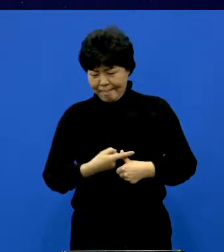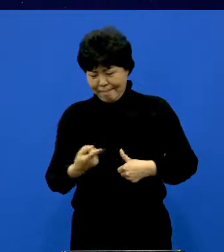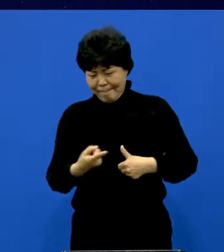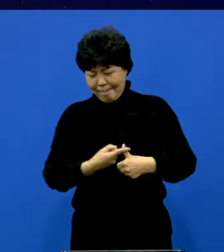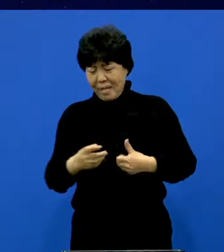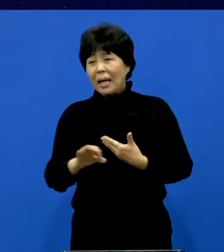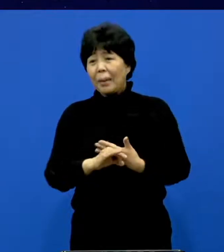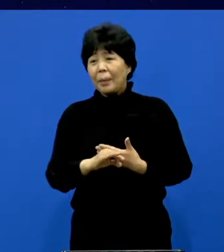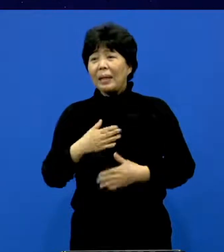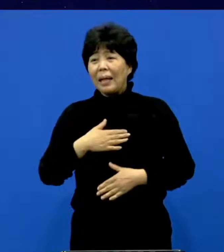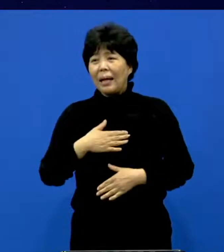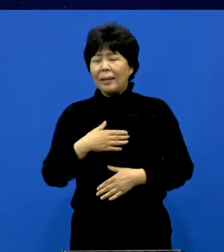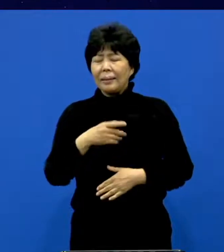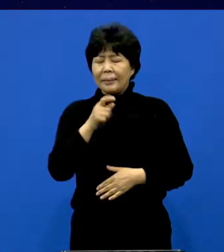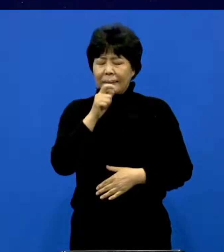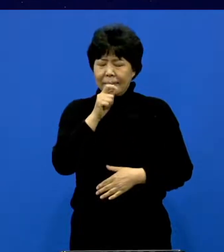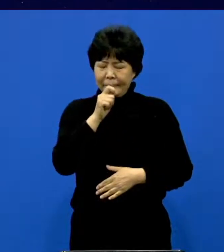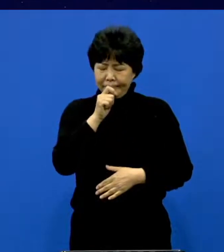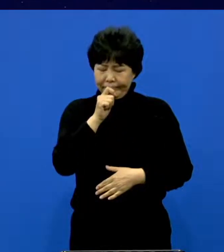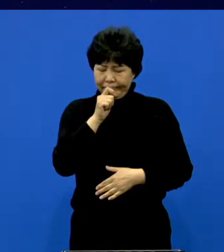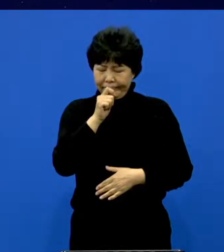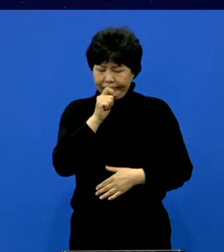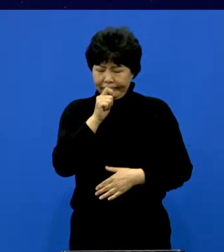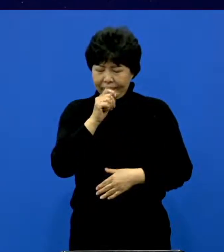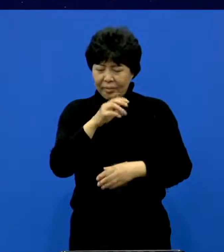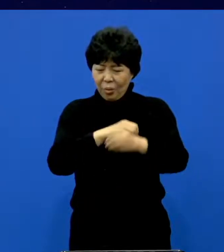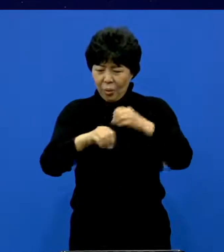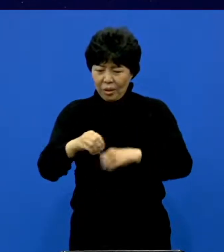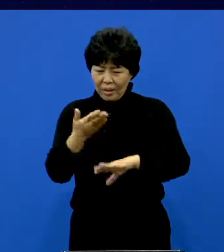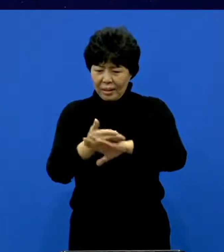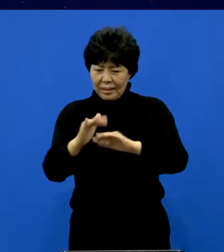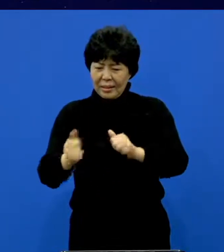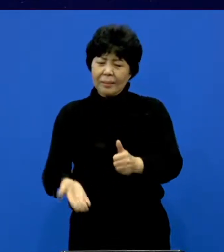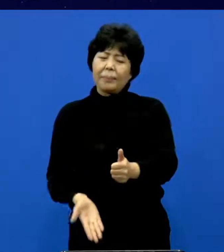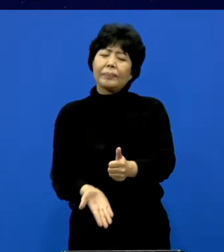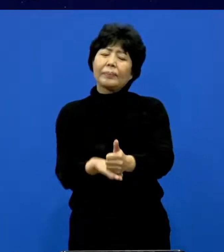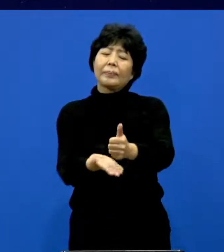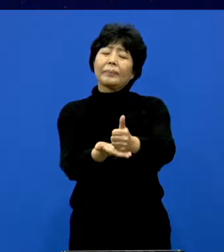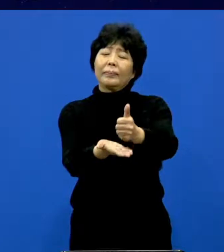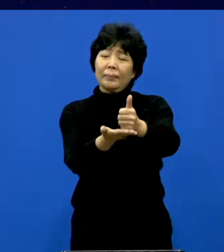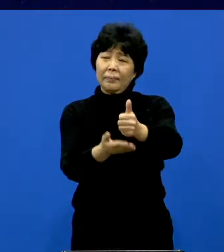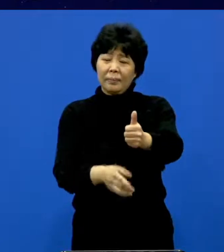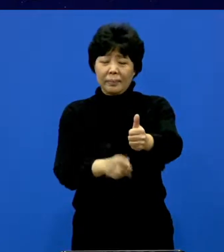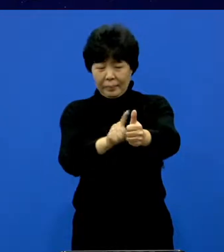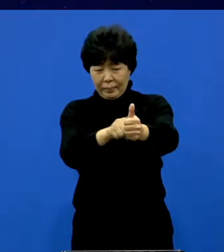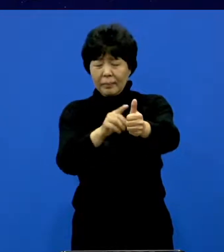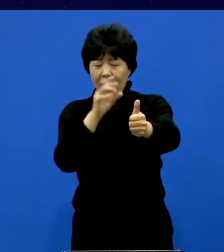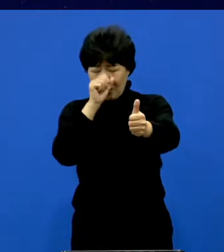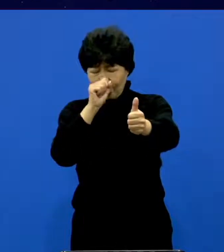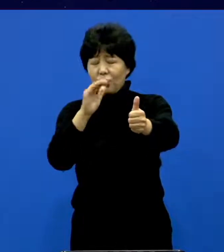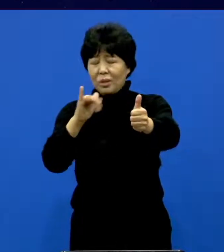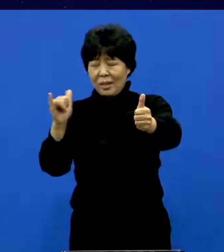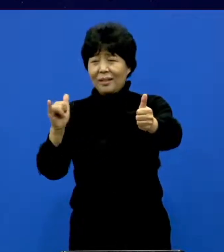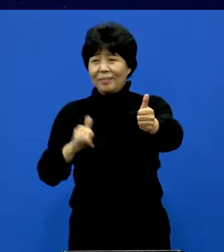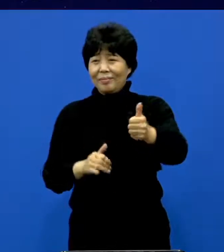나는 침묵해야 되는 거예요. 도리어 칭찬을 보내는 거예요. 칭찬. 그건 참 좋은 분이라고.